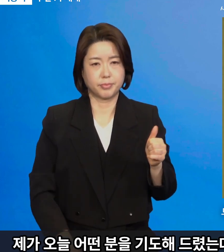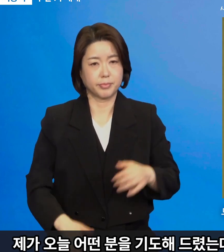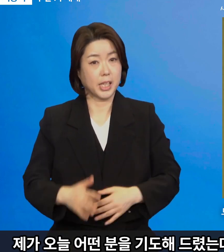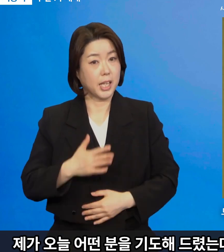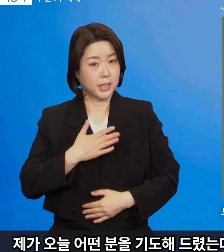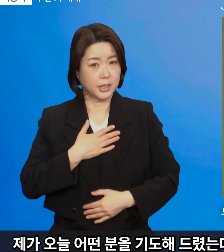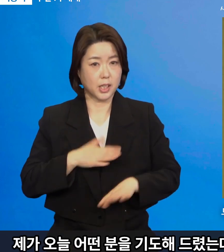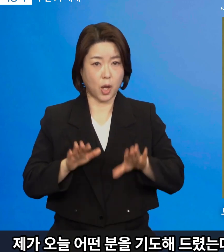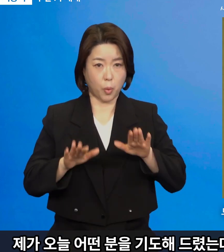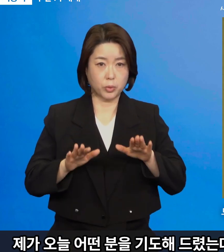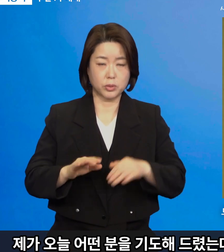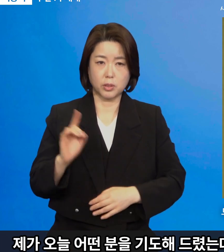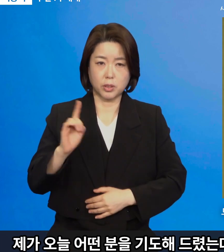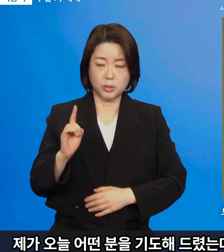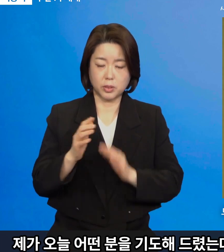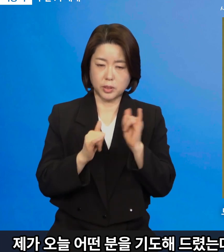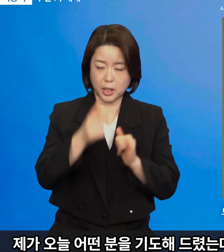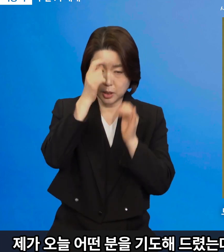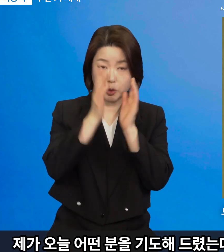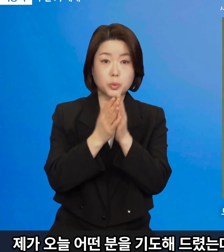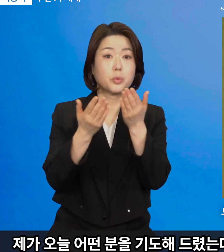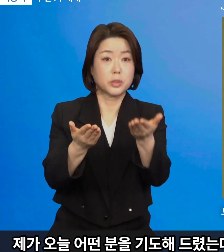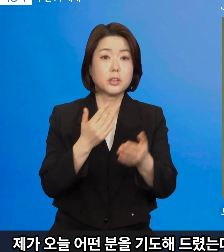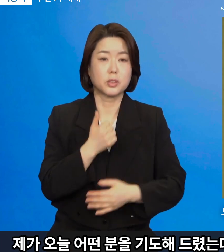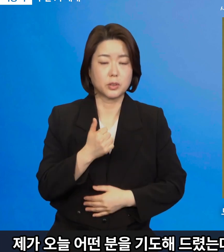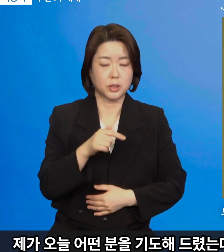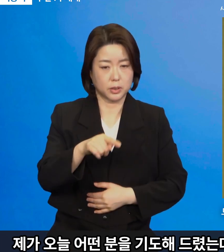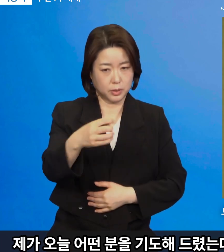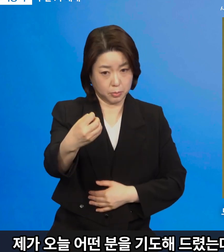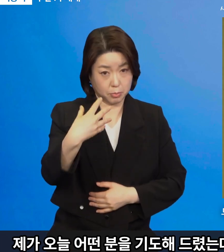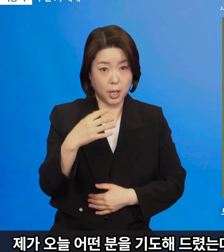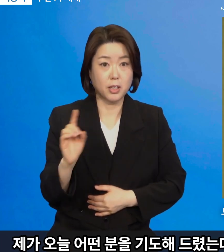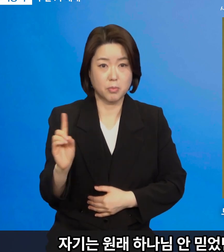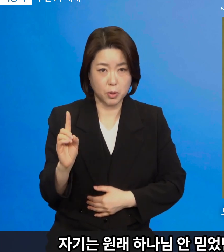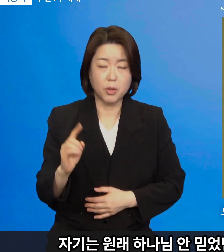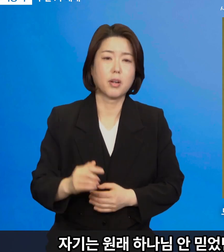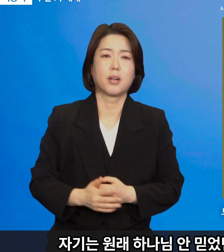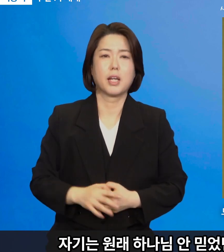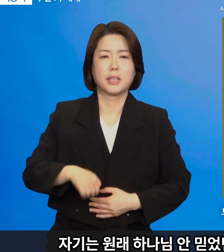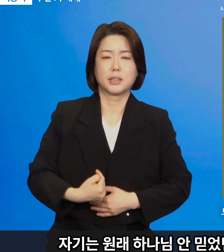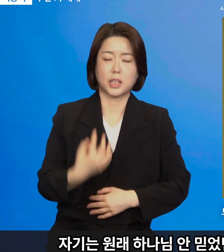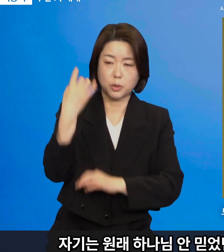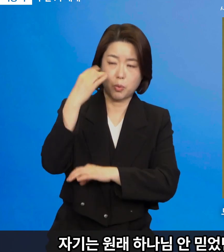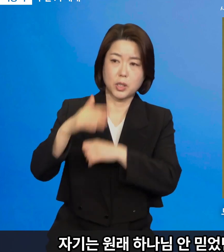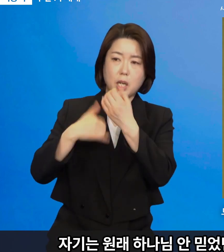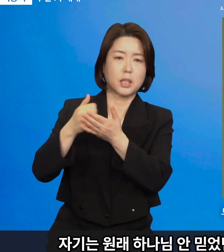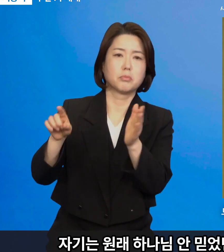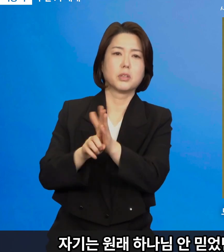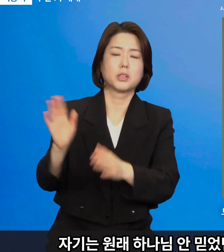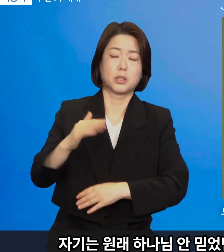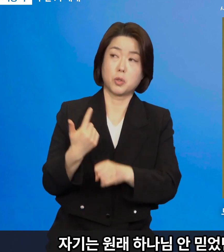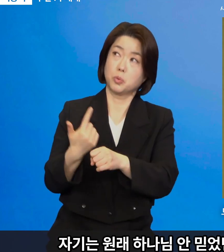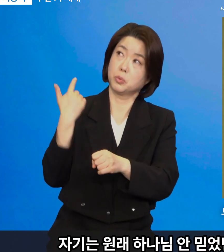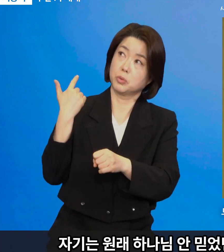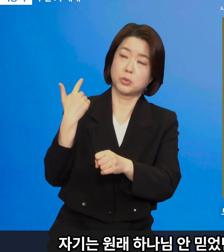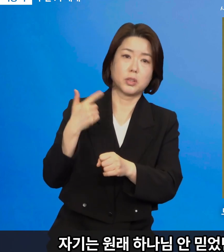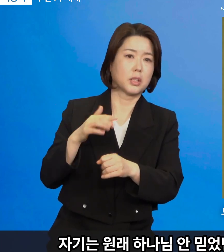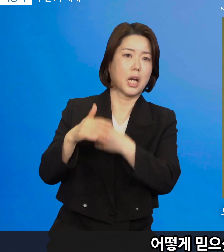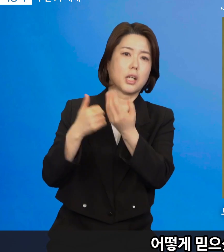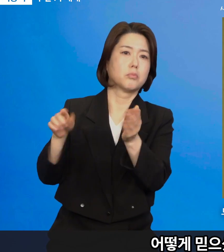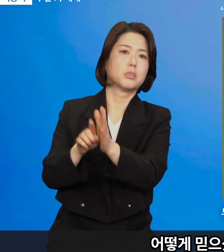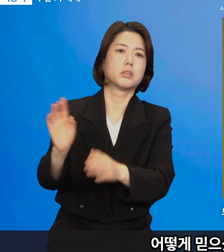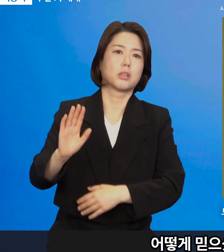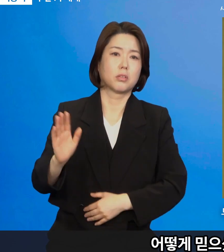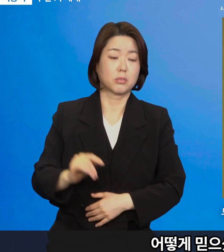제가 오늘 어떤 분을 기도해 드렸는데 그분이 그런 얘기를 잠깐 하셨어요. 자기는 원래 하나님 안 믿었던 사람이에요. 6년 전만 해도.